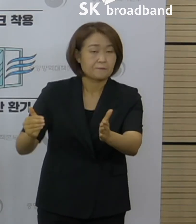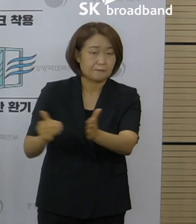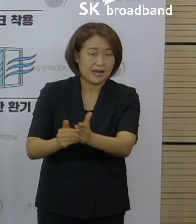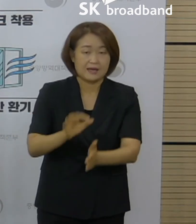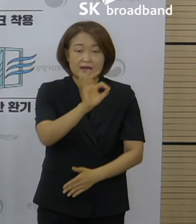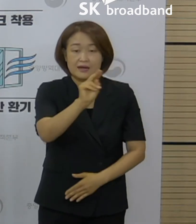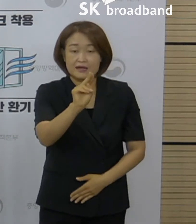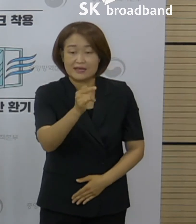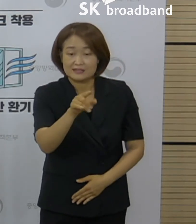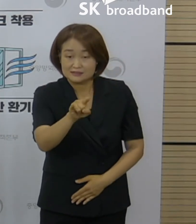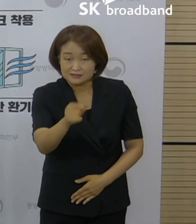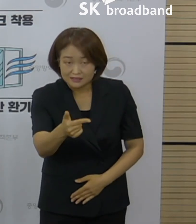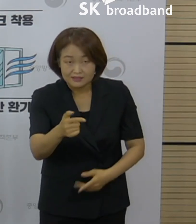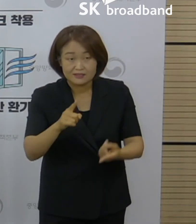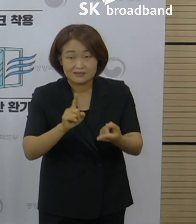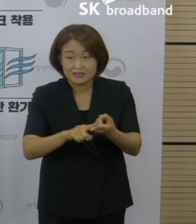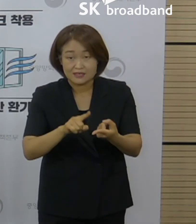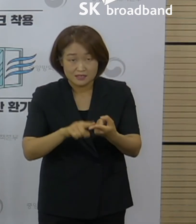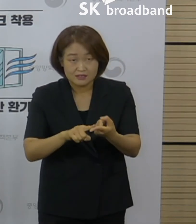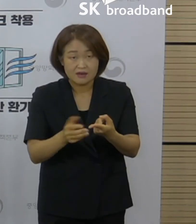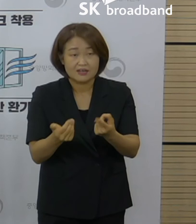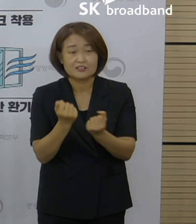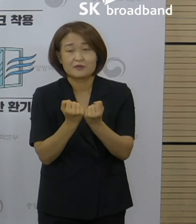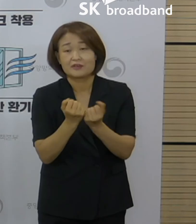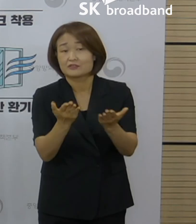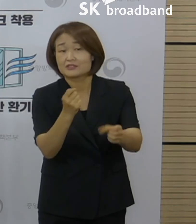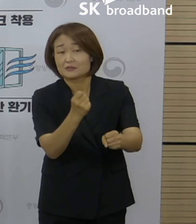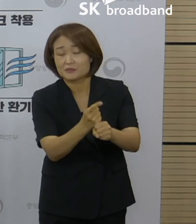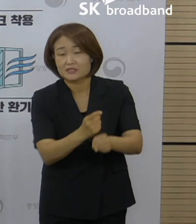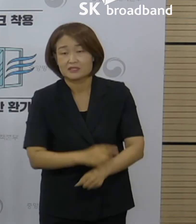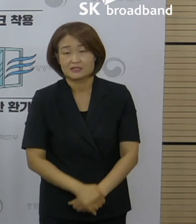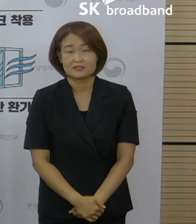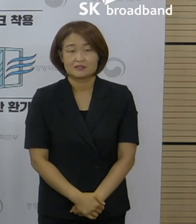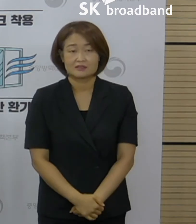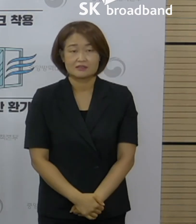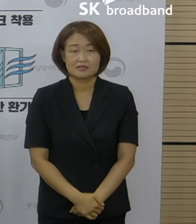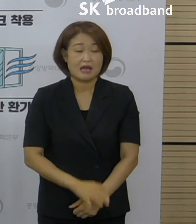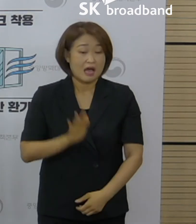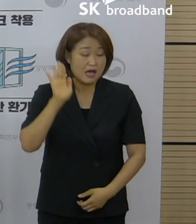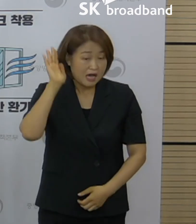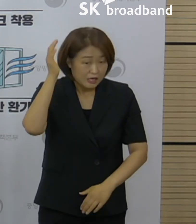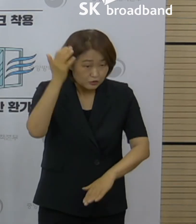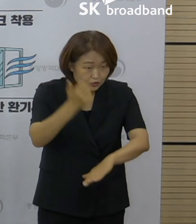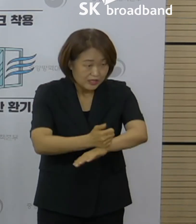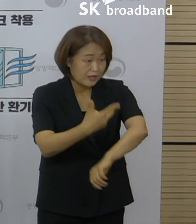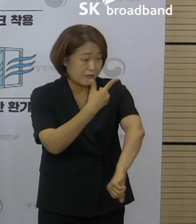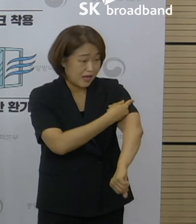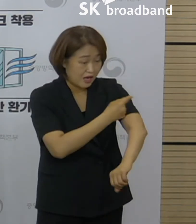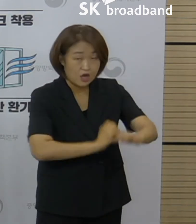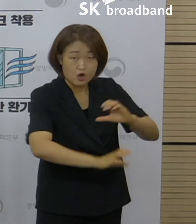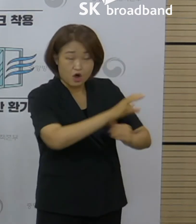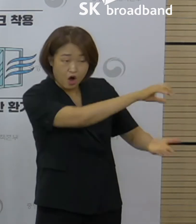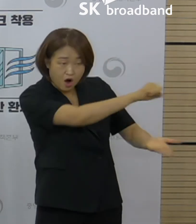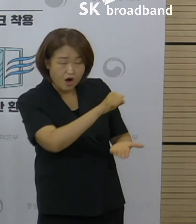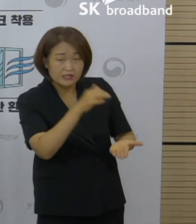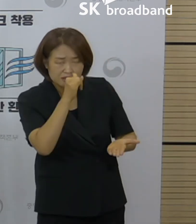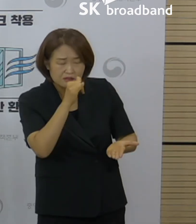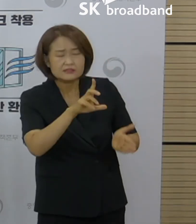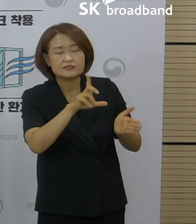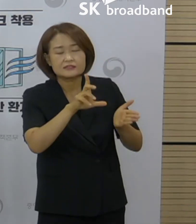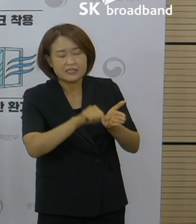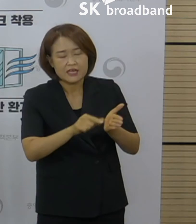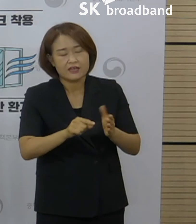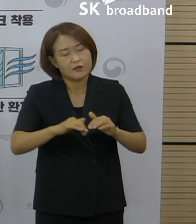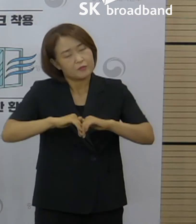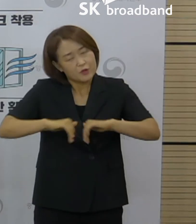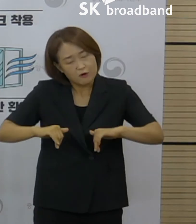대해서는 아까 설명드린 이유와 같이 이제 추후에 백신 도입 일정이 구체화돼서 접종 계획을 수립할 때 별도로